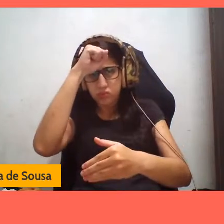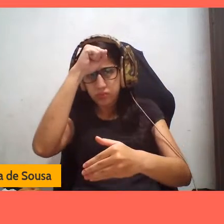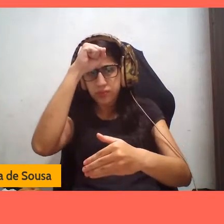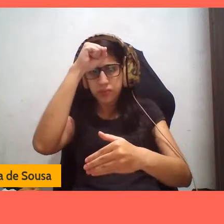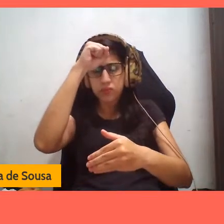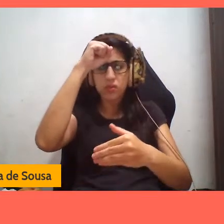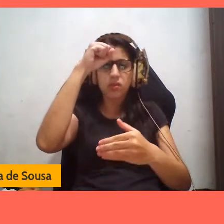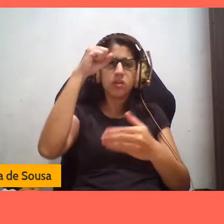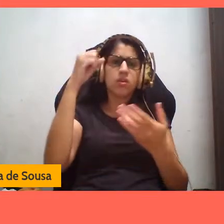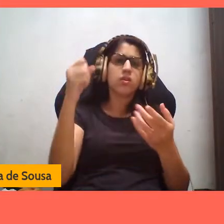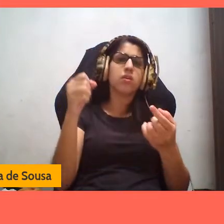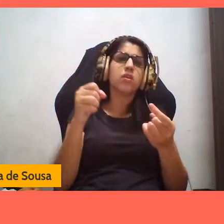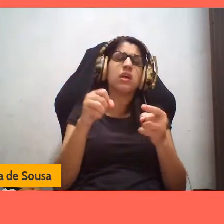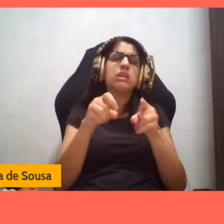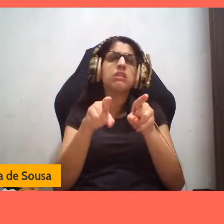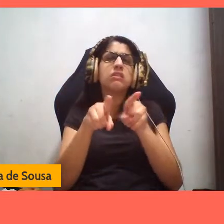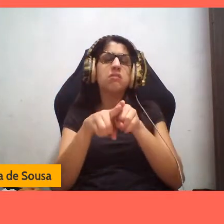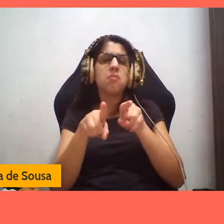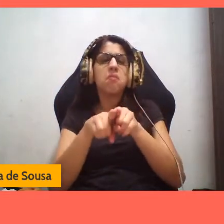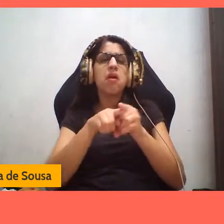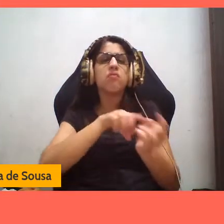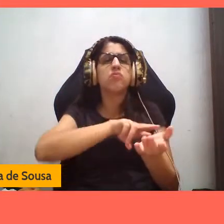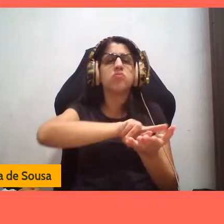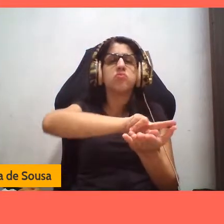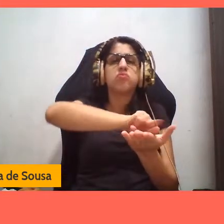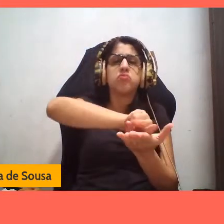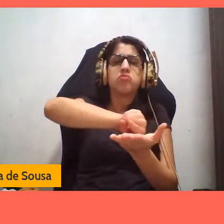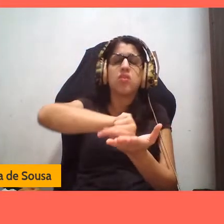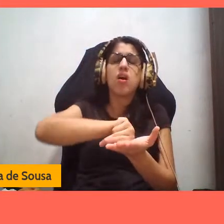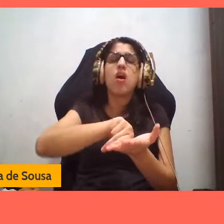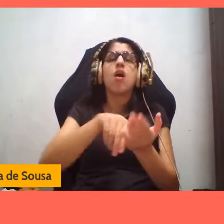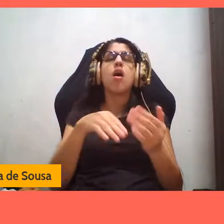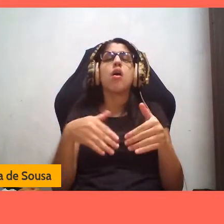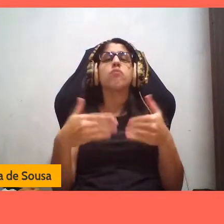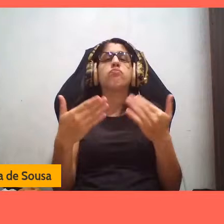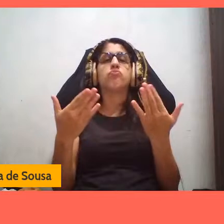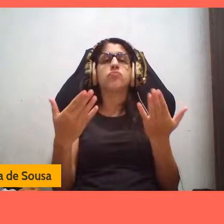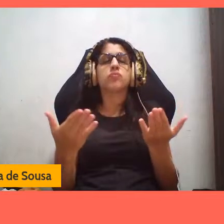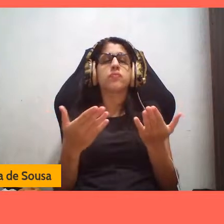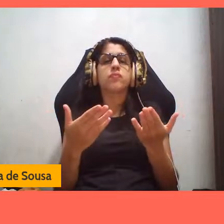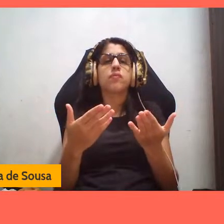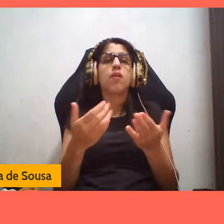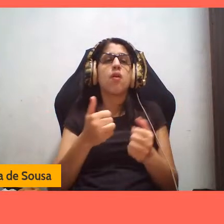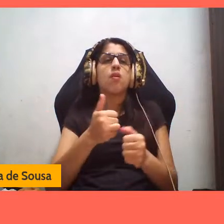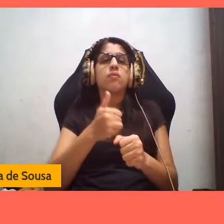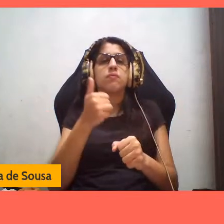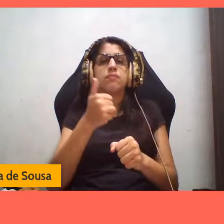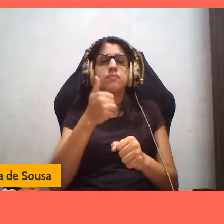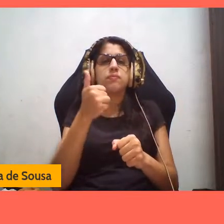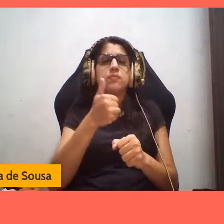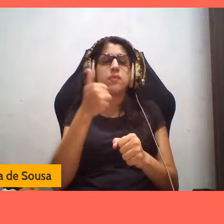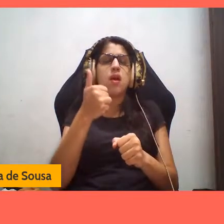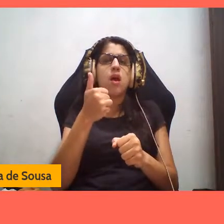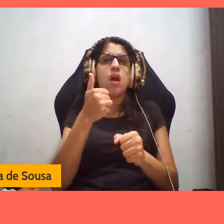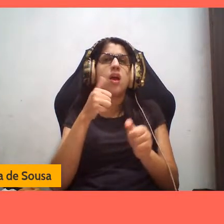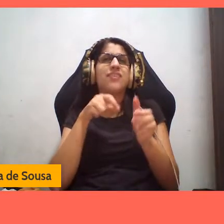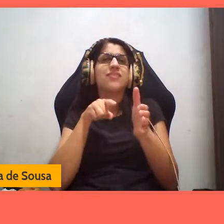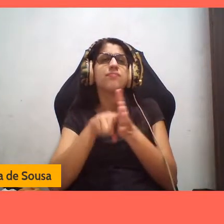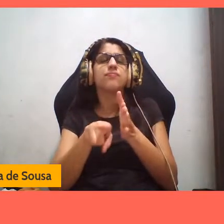muitas outras questões? Então, o primeiro princípio, ou primeiro